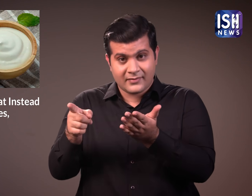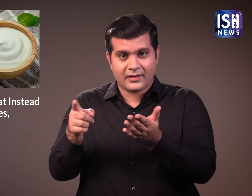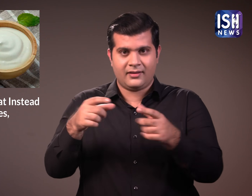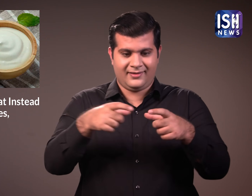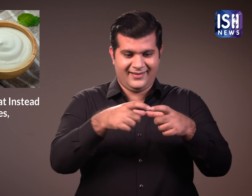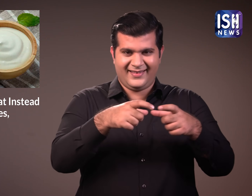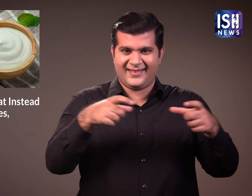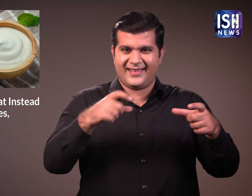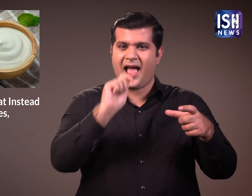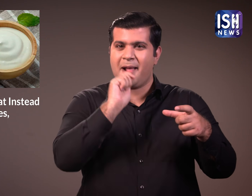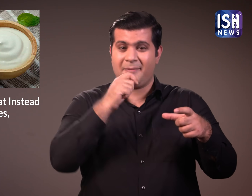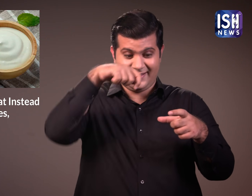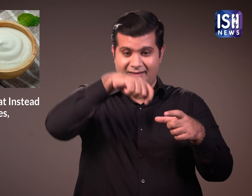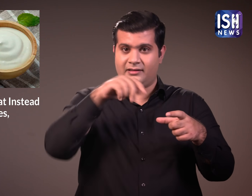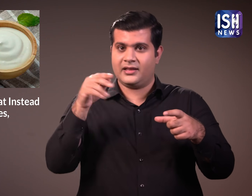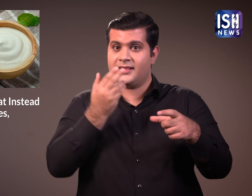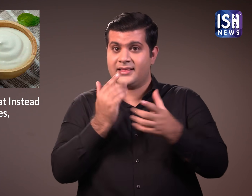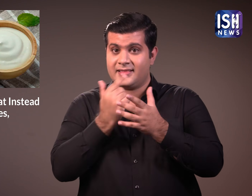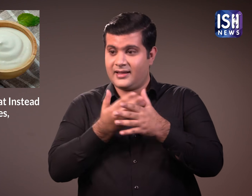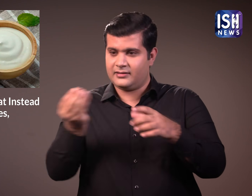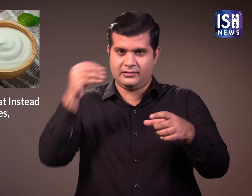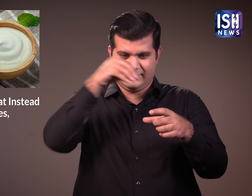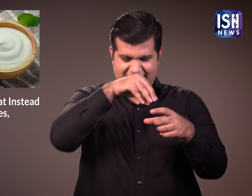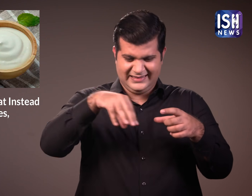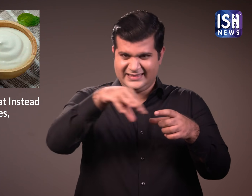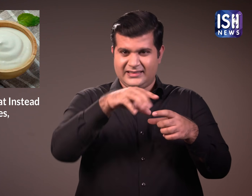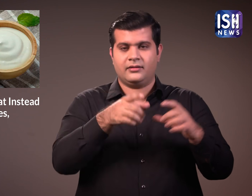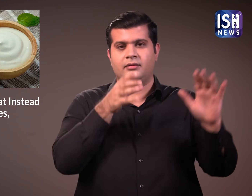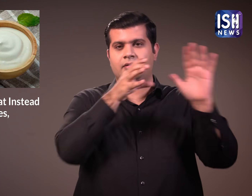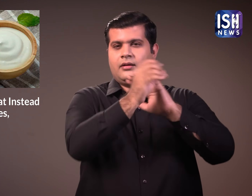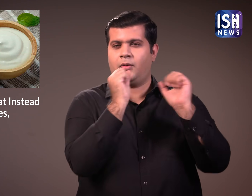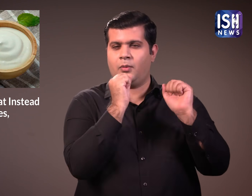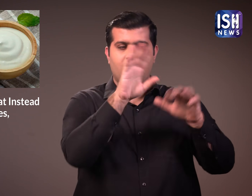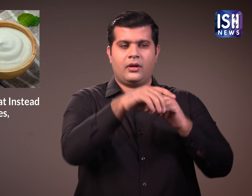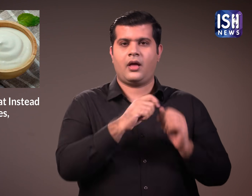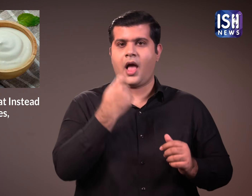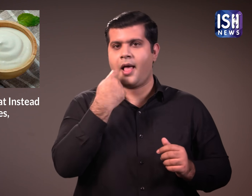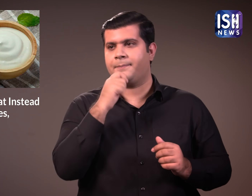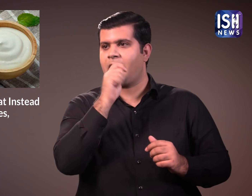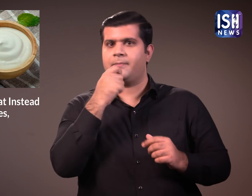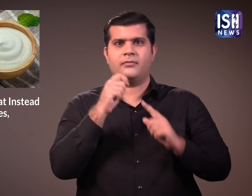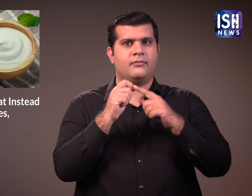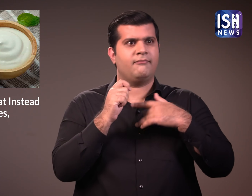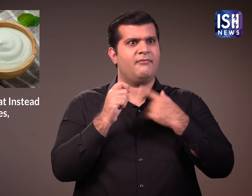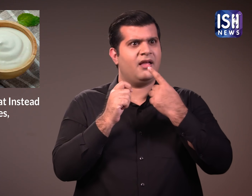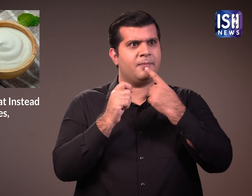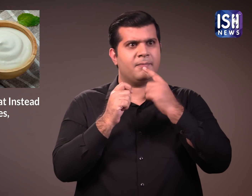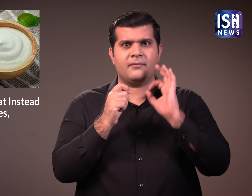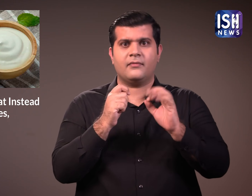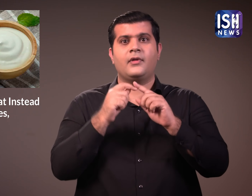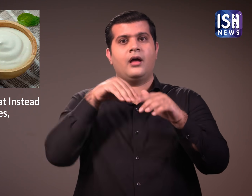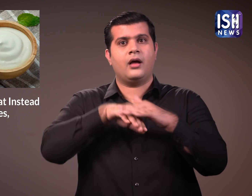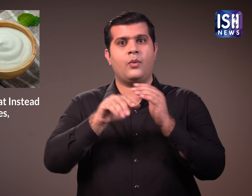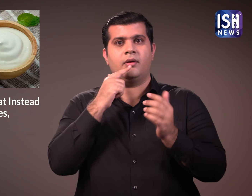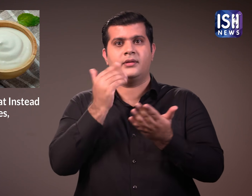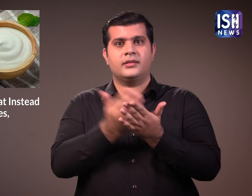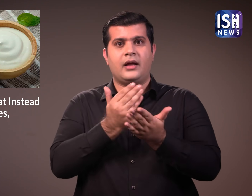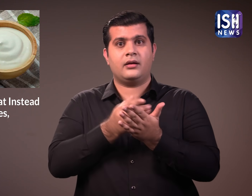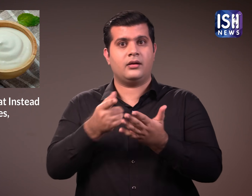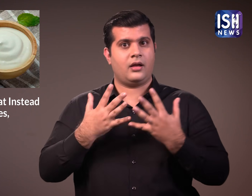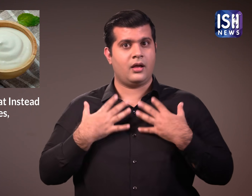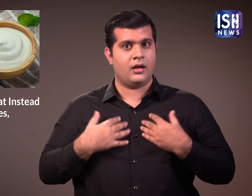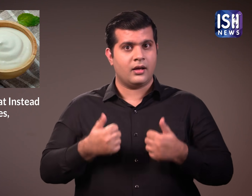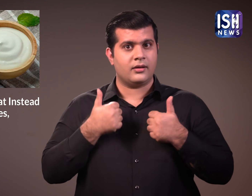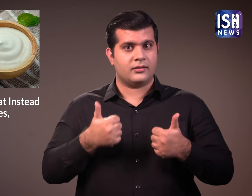है।